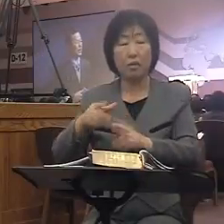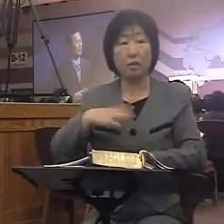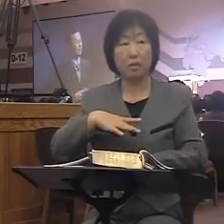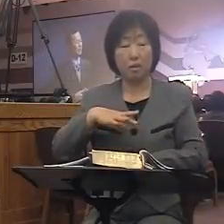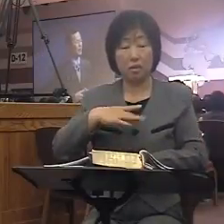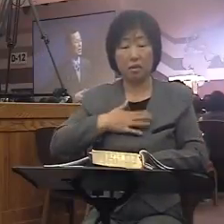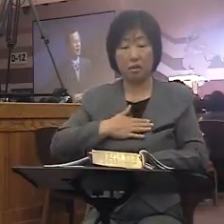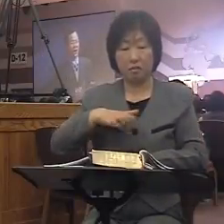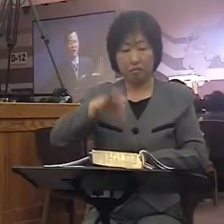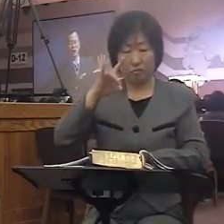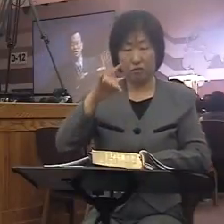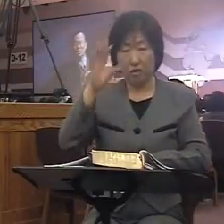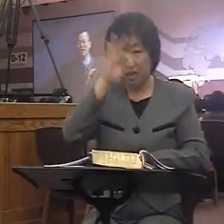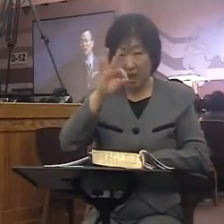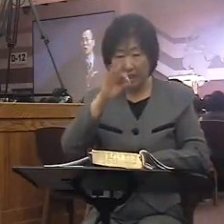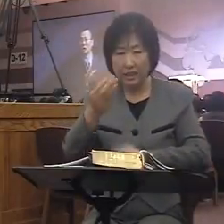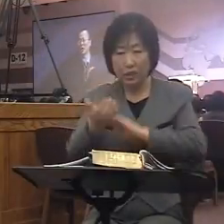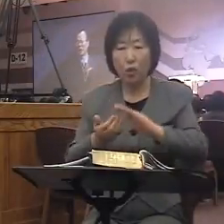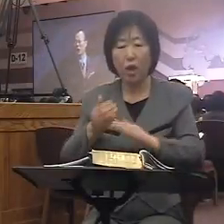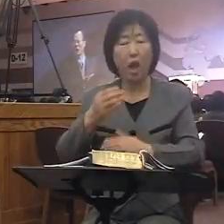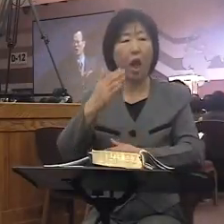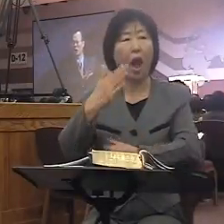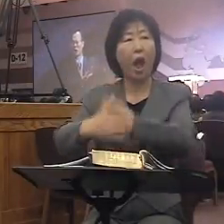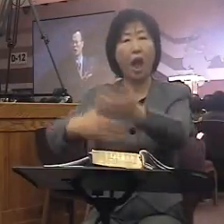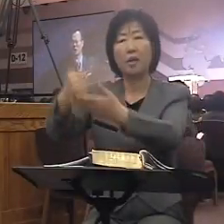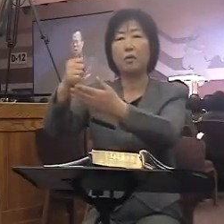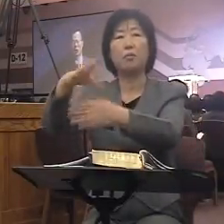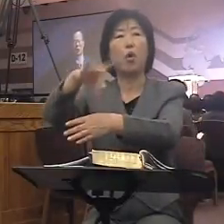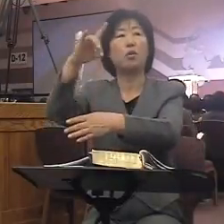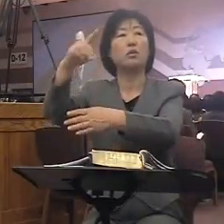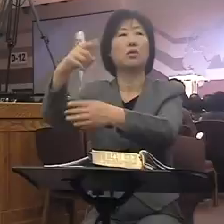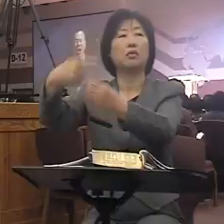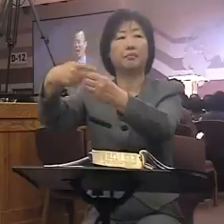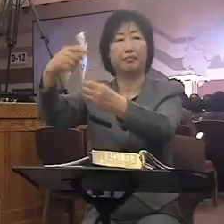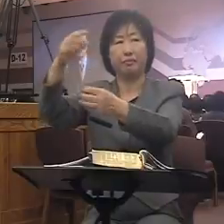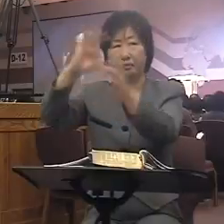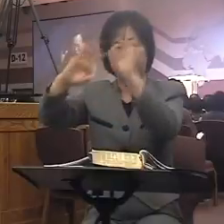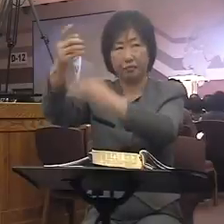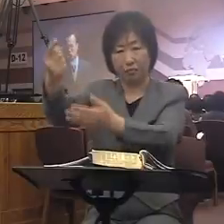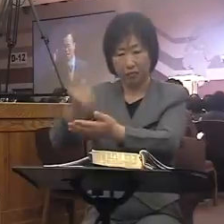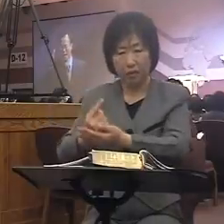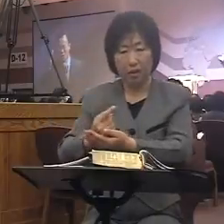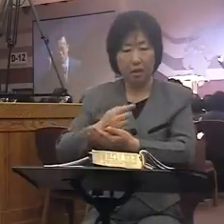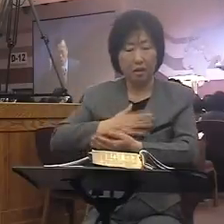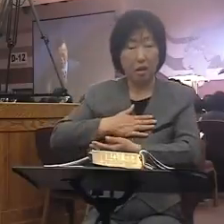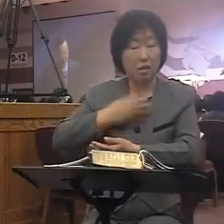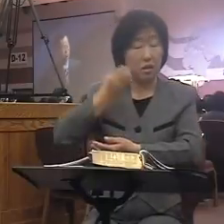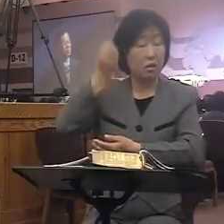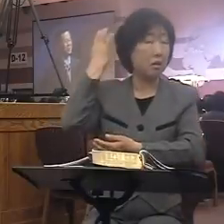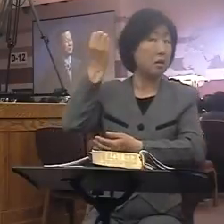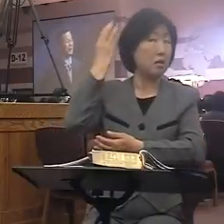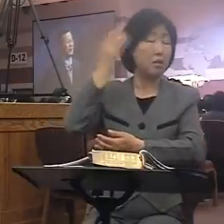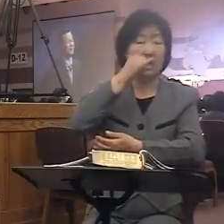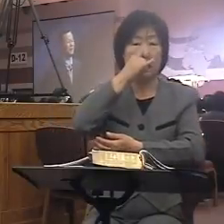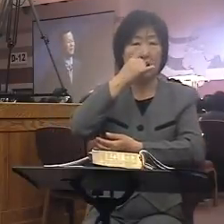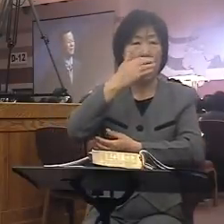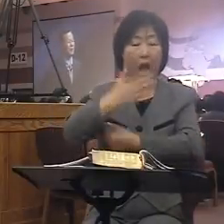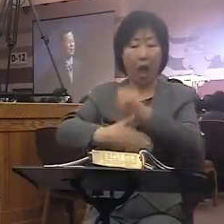찾아오십니다. 내가 그를 잊고 잊어버리고 살고 있을 때 하나님은 잊지 아니하시고